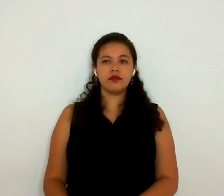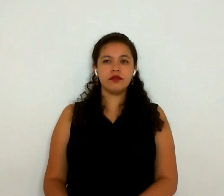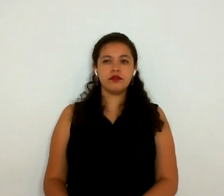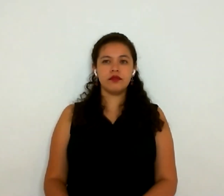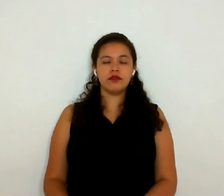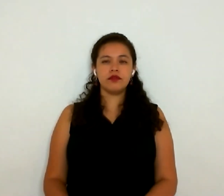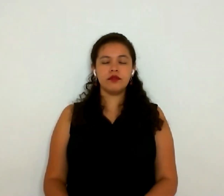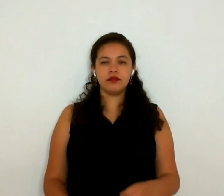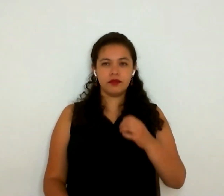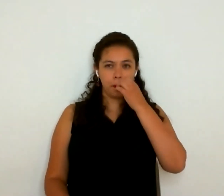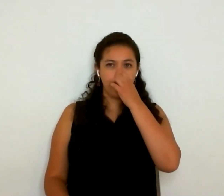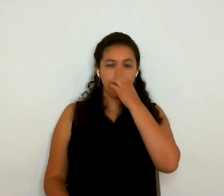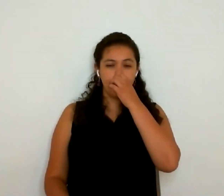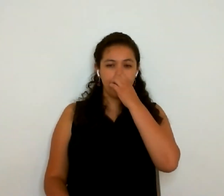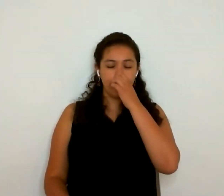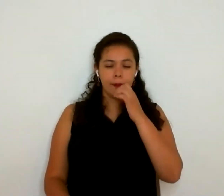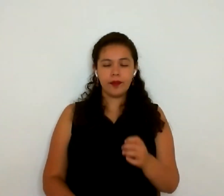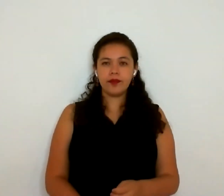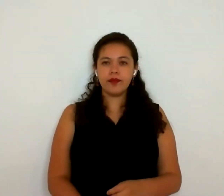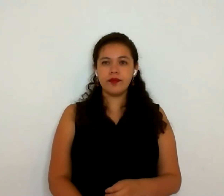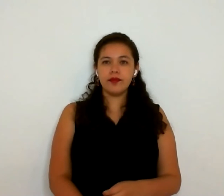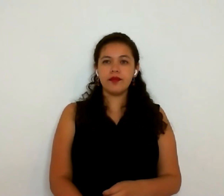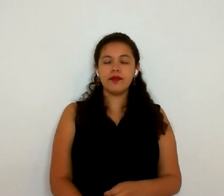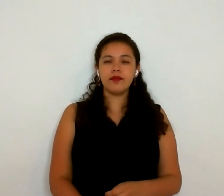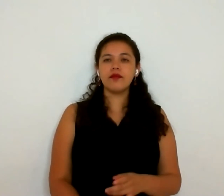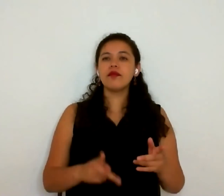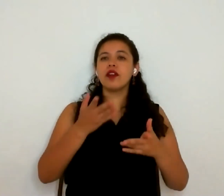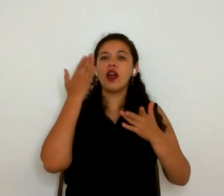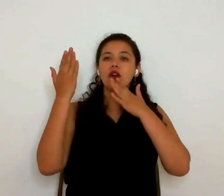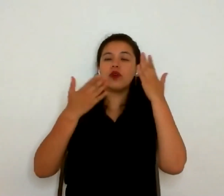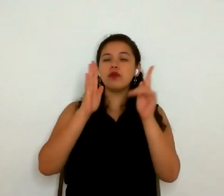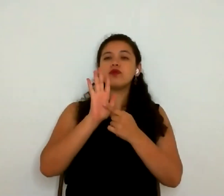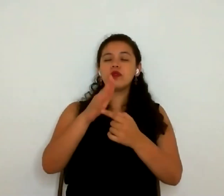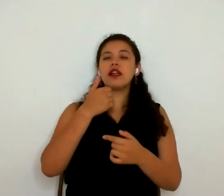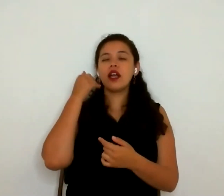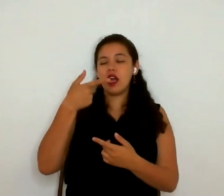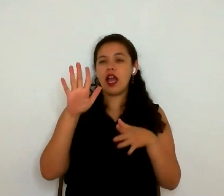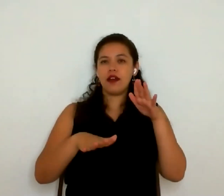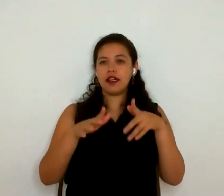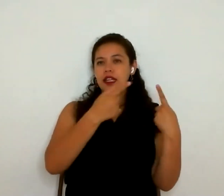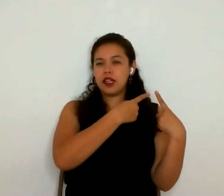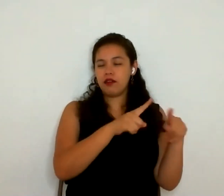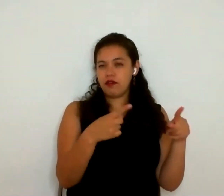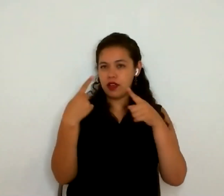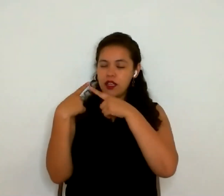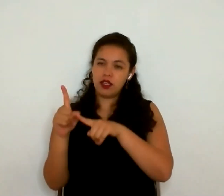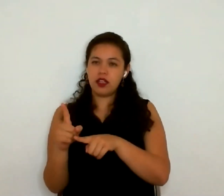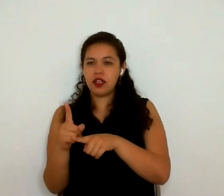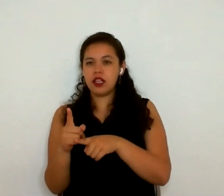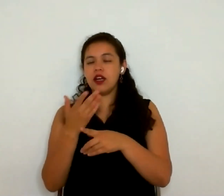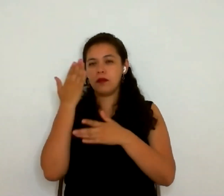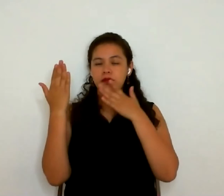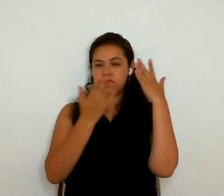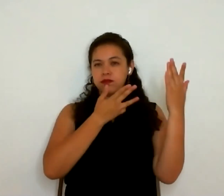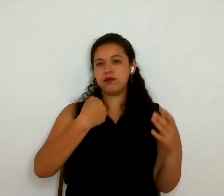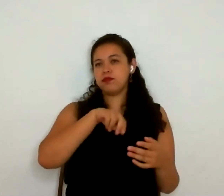les quiero mostrar otros estudios bueno hicimos como algunas diferencias entre los estudios que aplicamos en